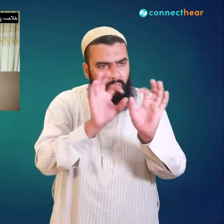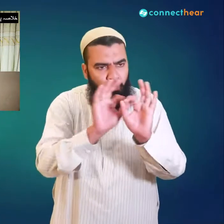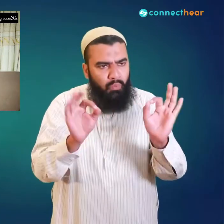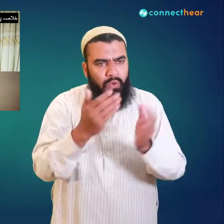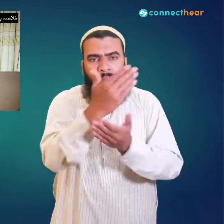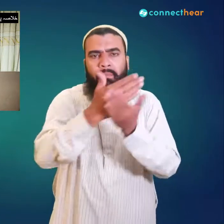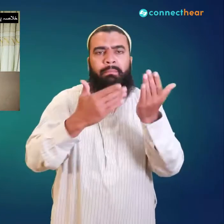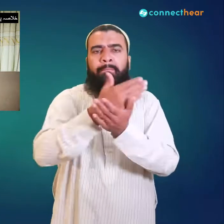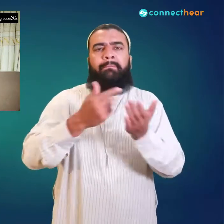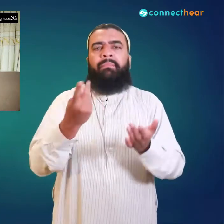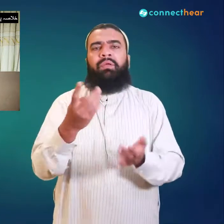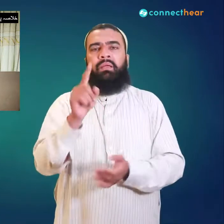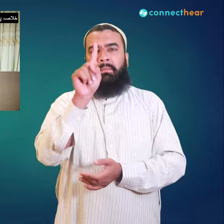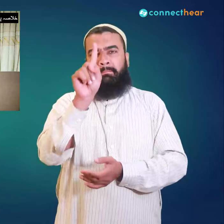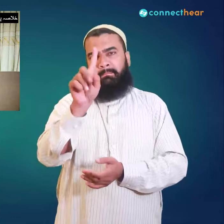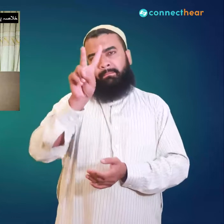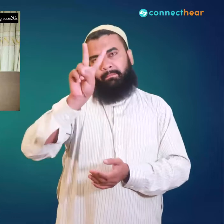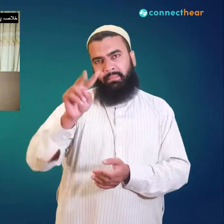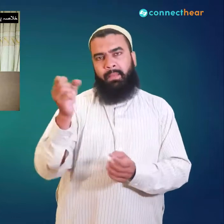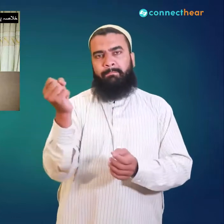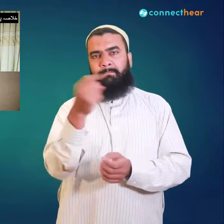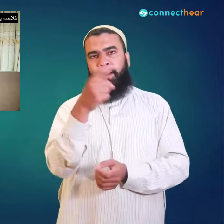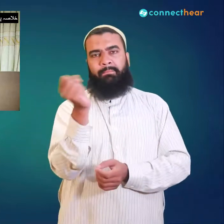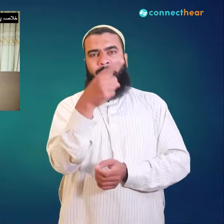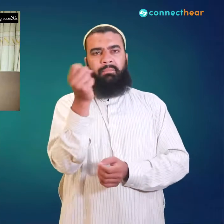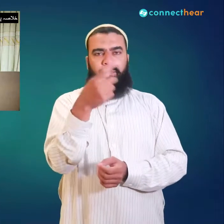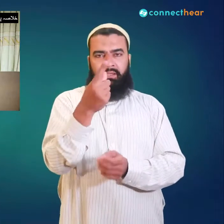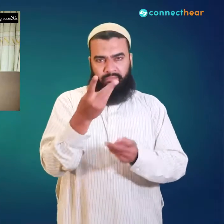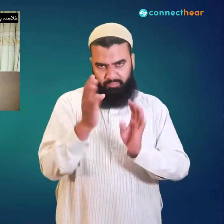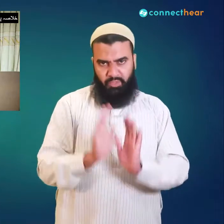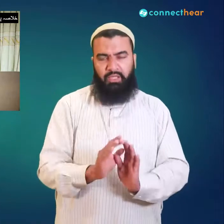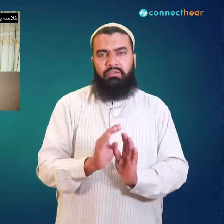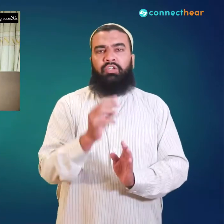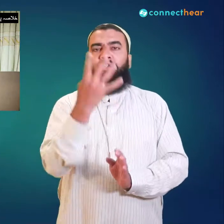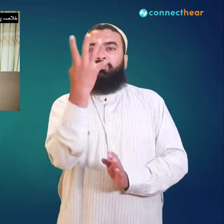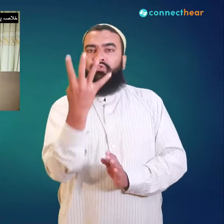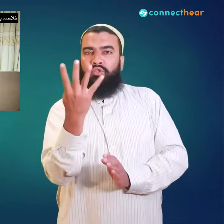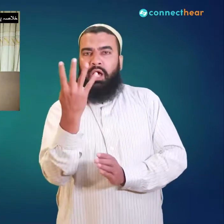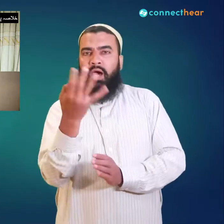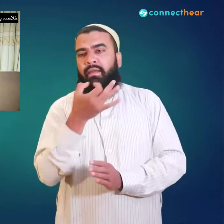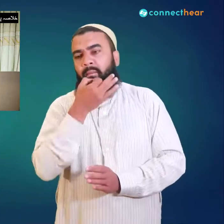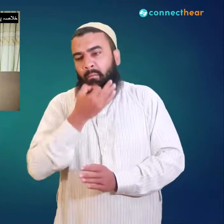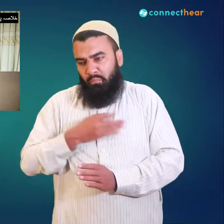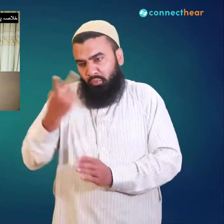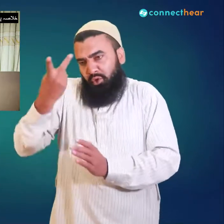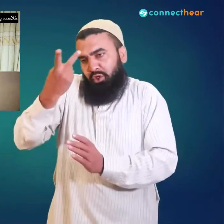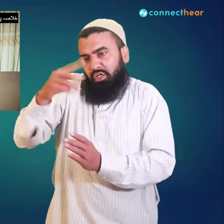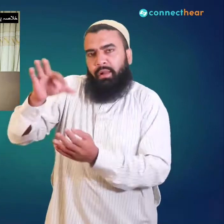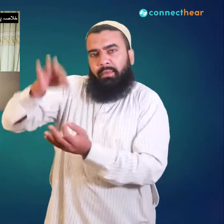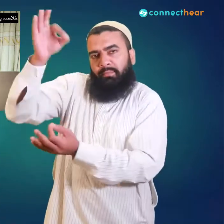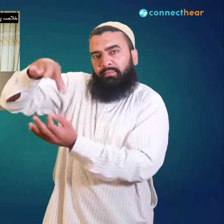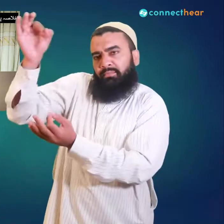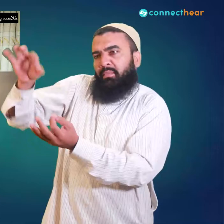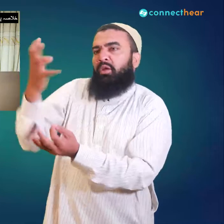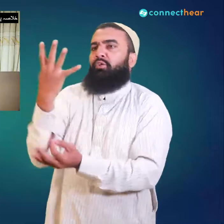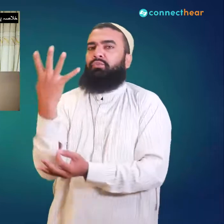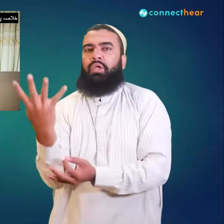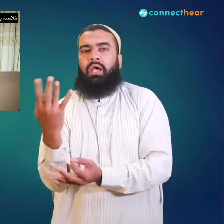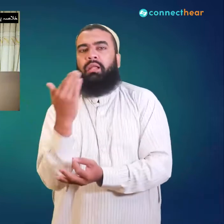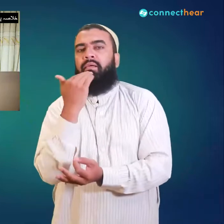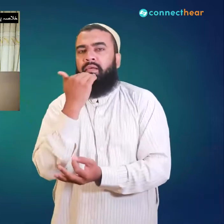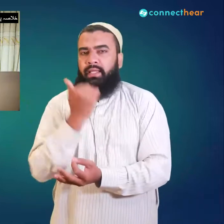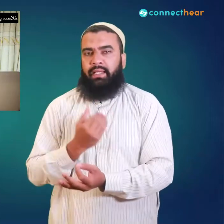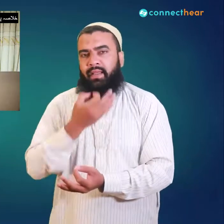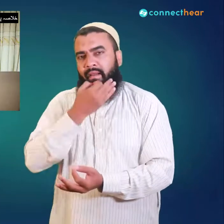ہیں، اور جن کو اشہر حرم بھی کہا جاتا ہے، اور وہ 4 مہینے ذی قعدہ، ذی الحج،